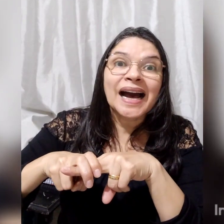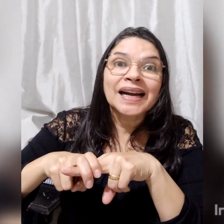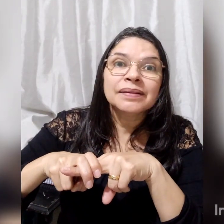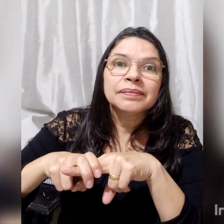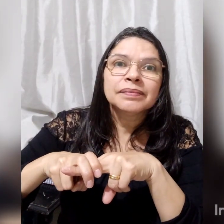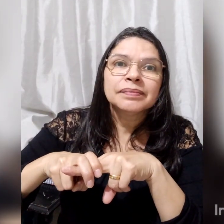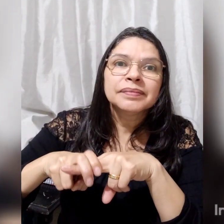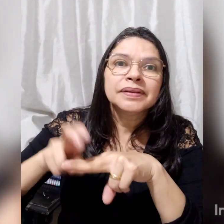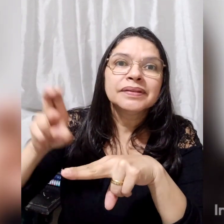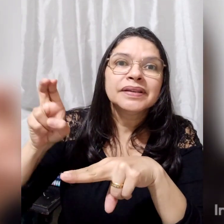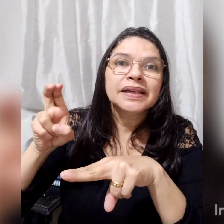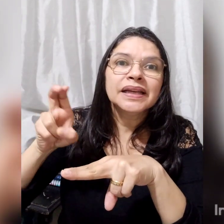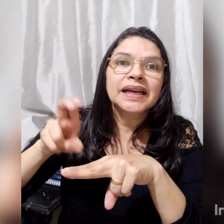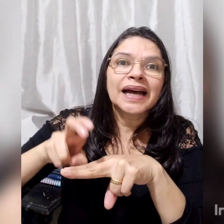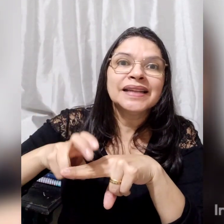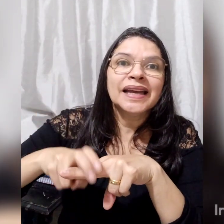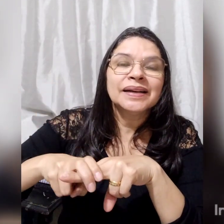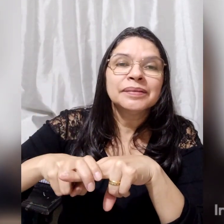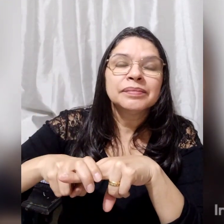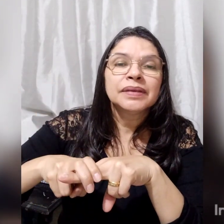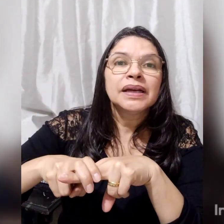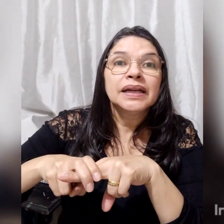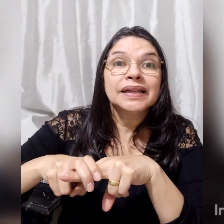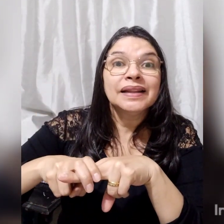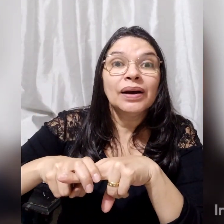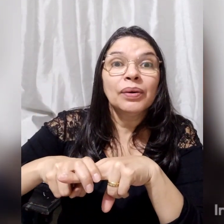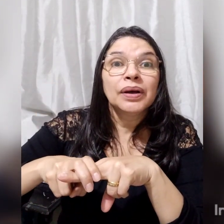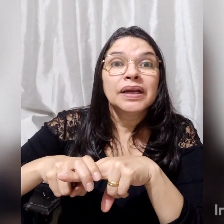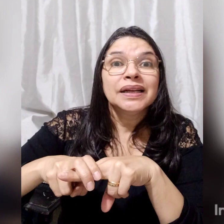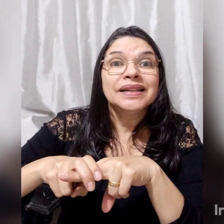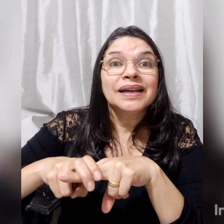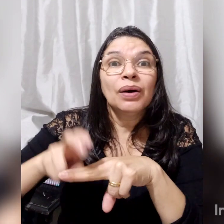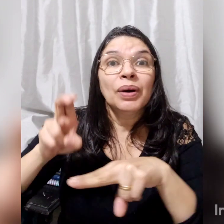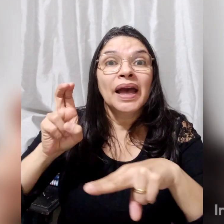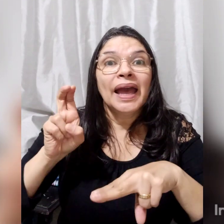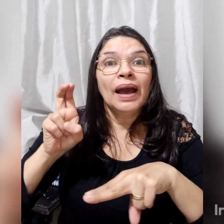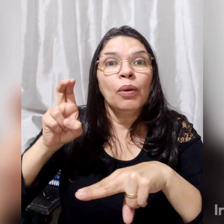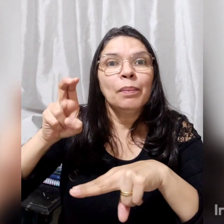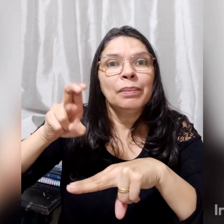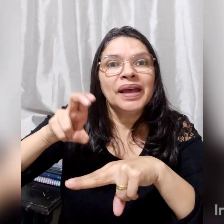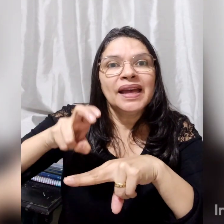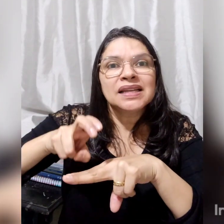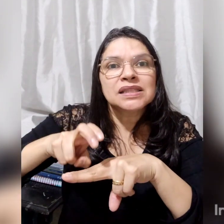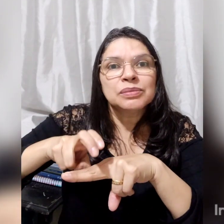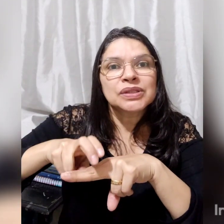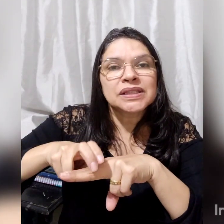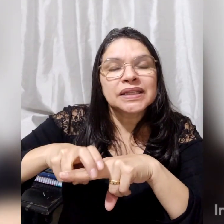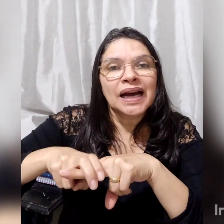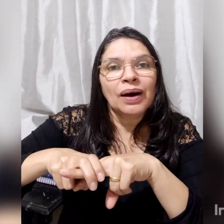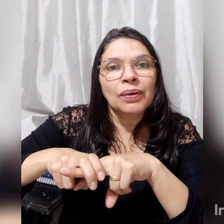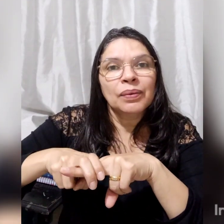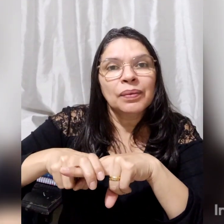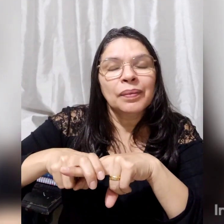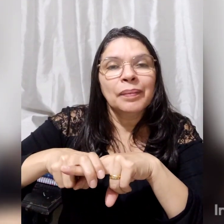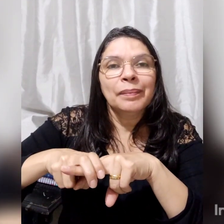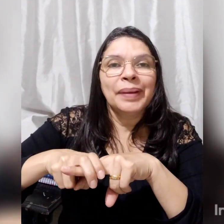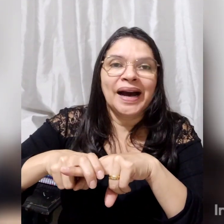Sentar e cadeira, entendeu? Então, é o mesmo sinal